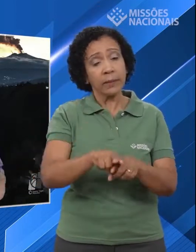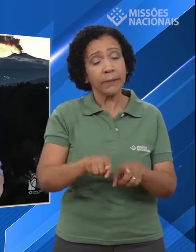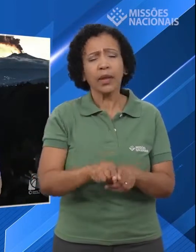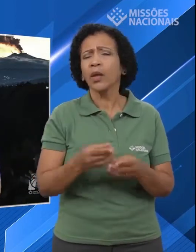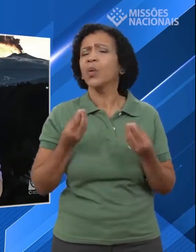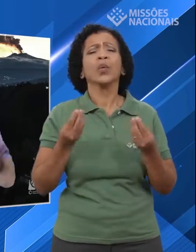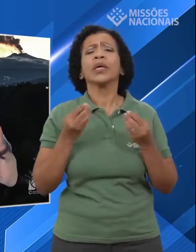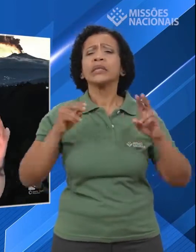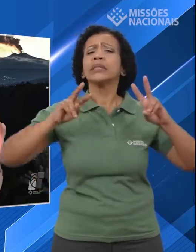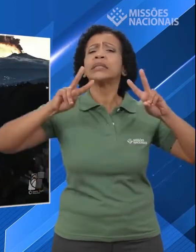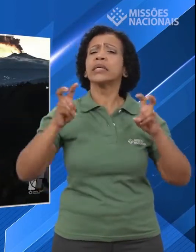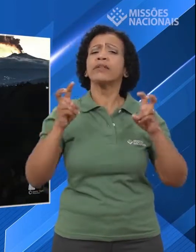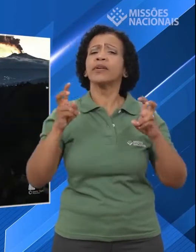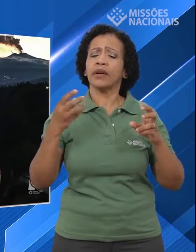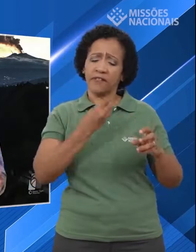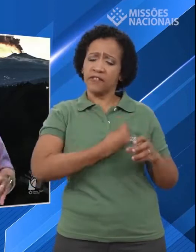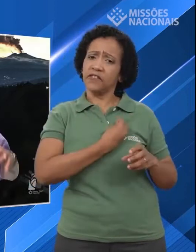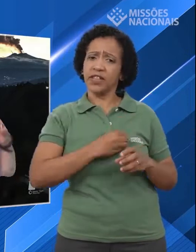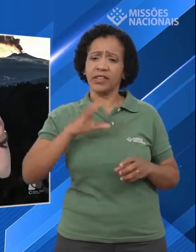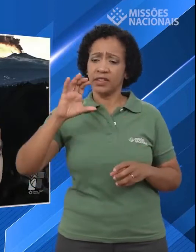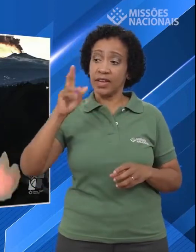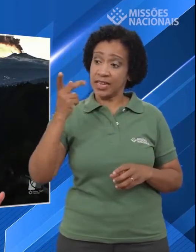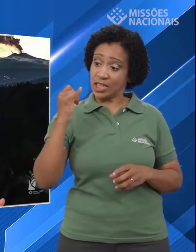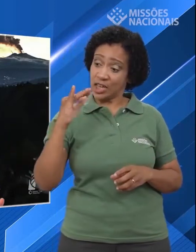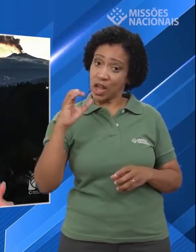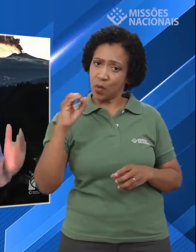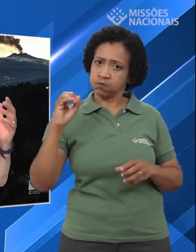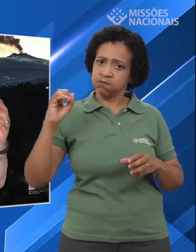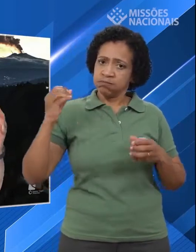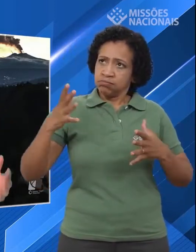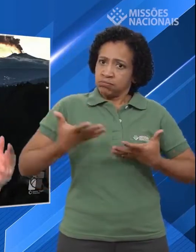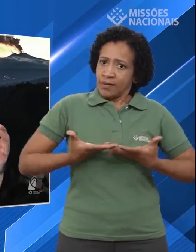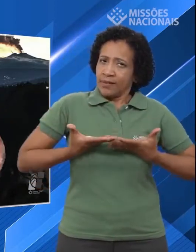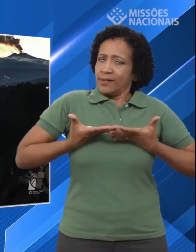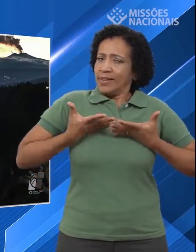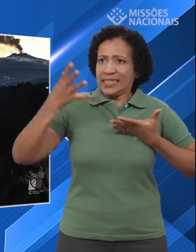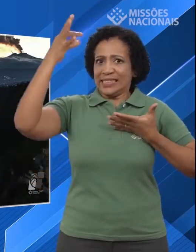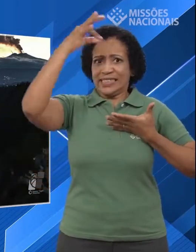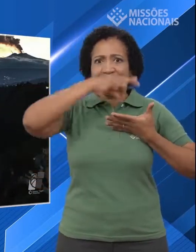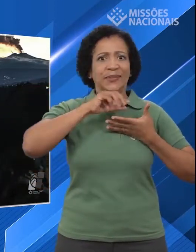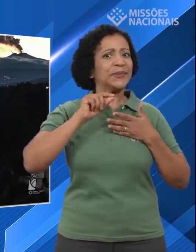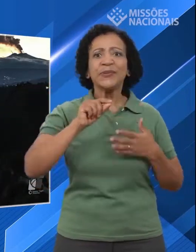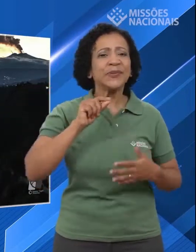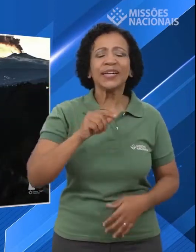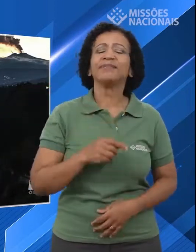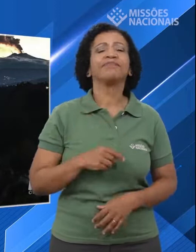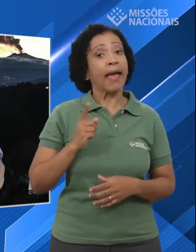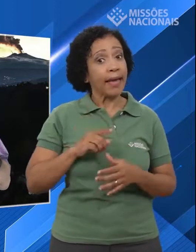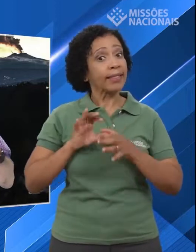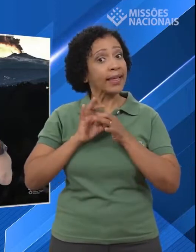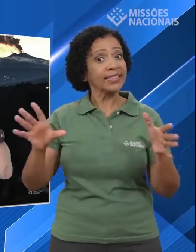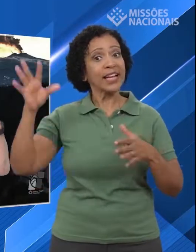mim e para você o que isso quer dizer ser cheio do espírito santo